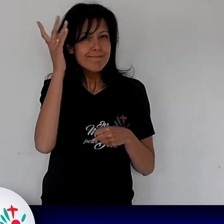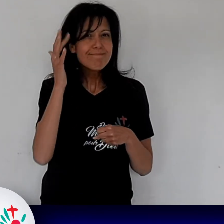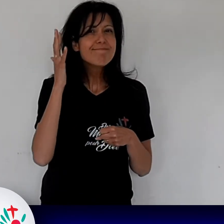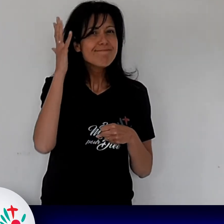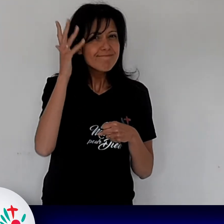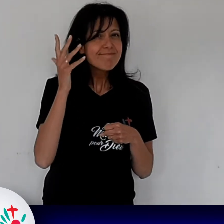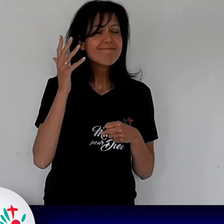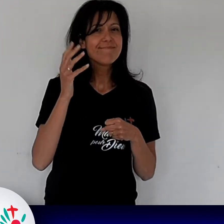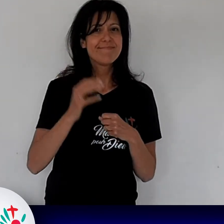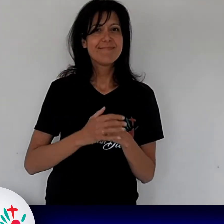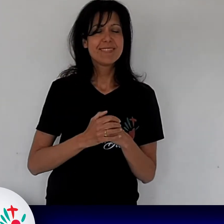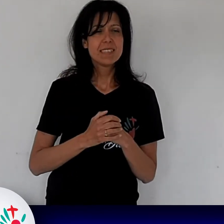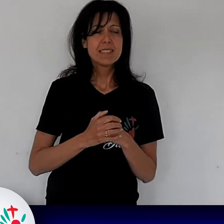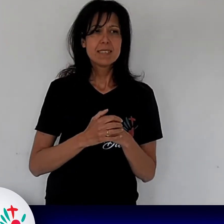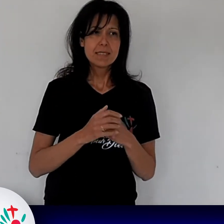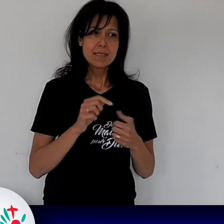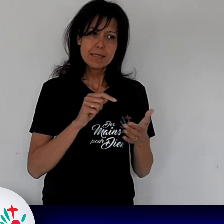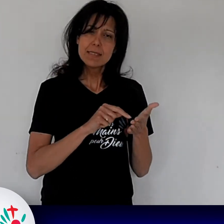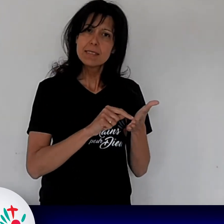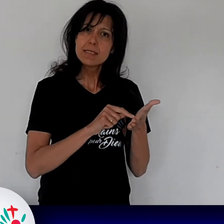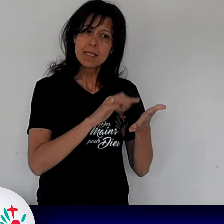C'est un passage d'encouragement.